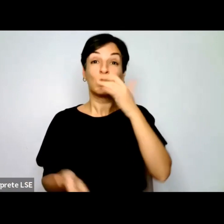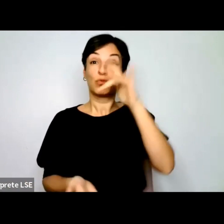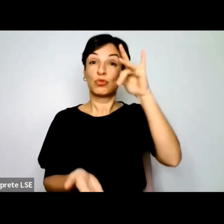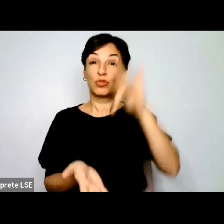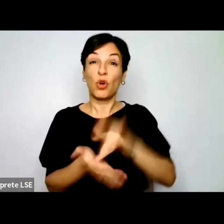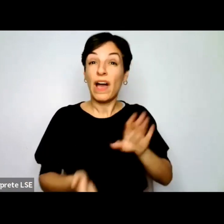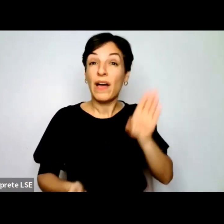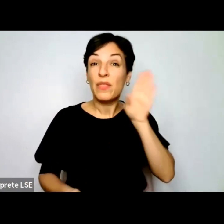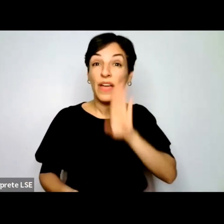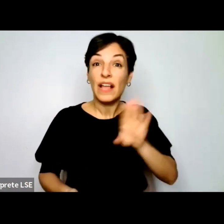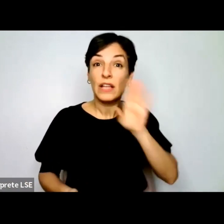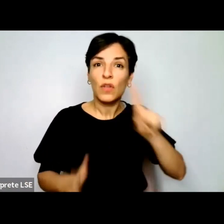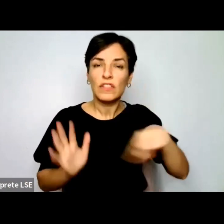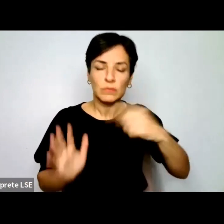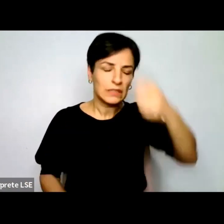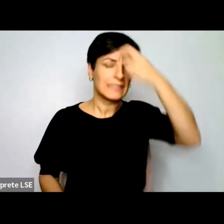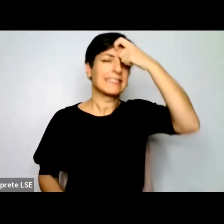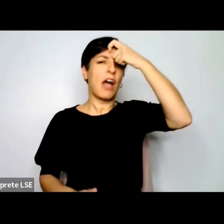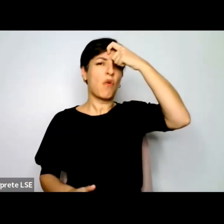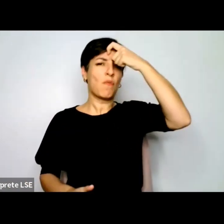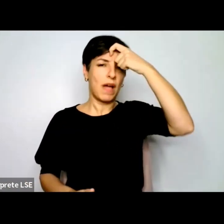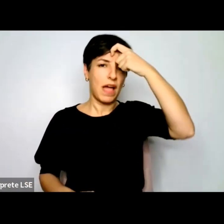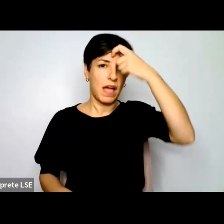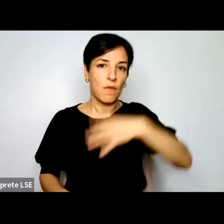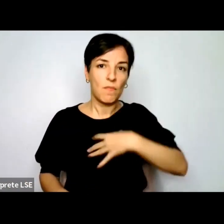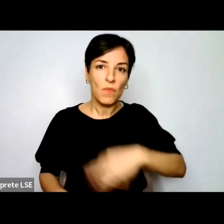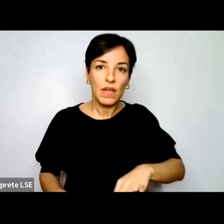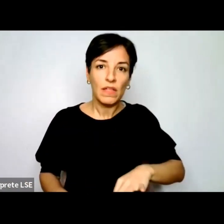un delito, que puedan ellos, pues hablando